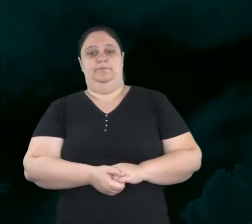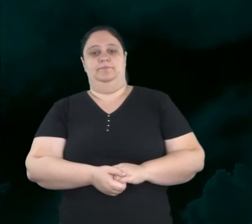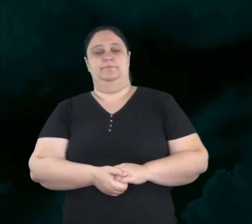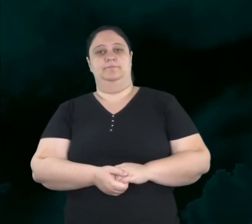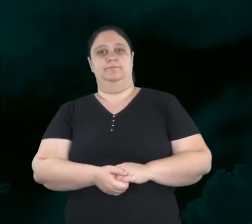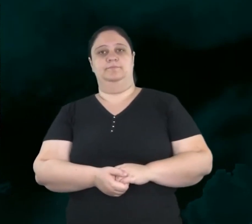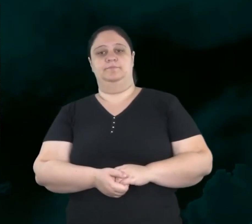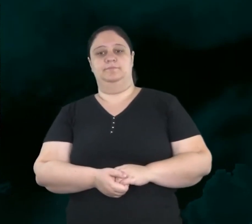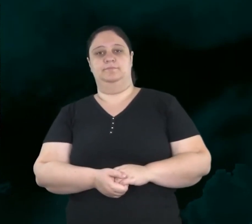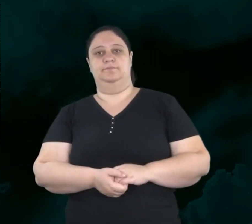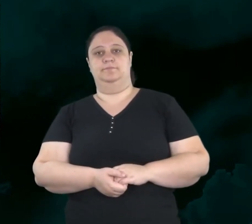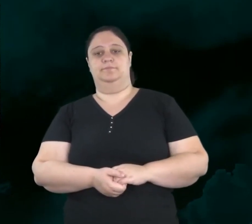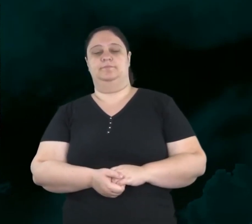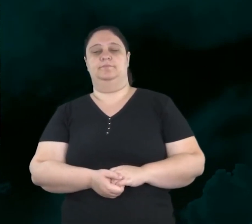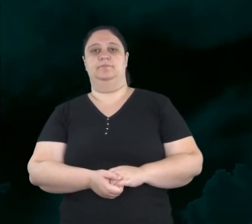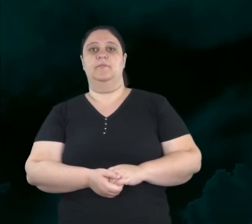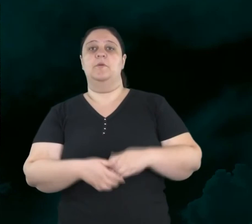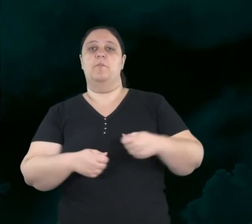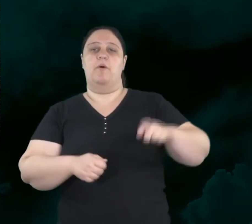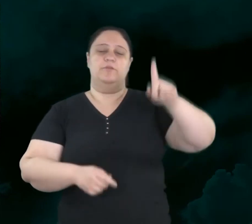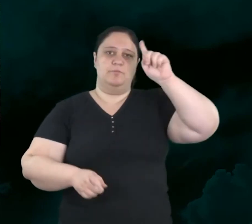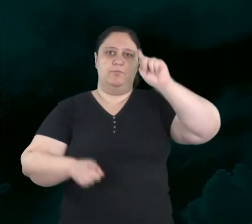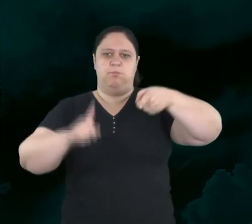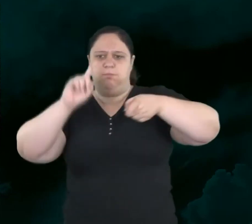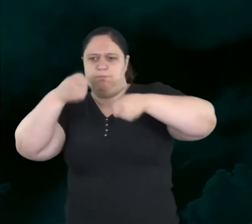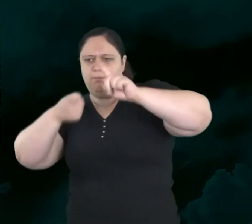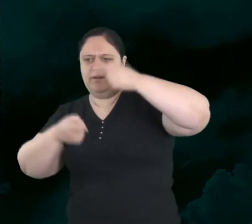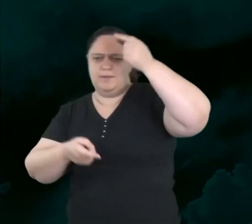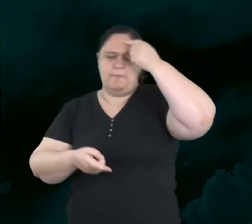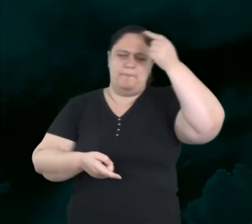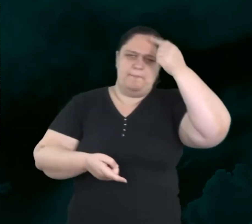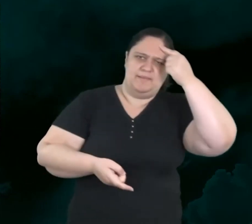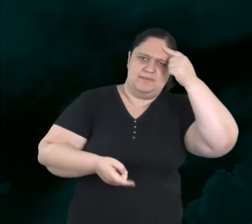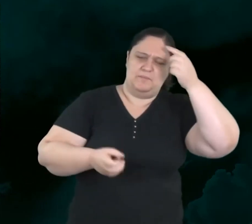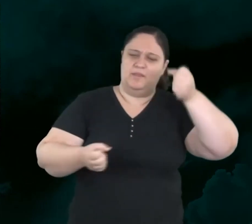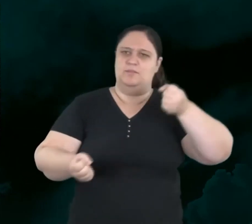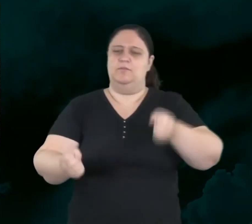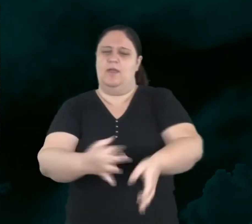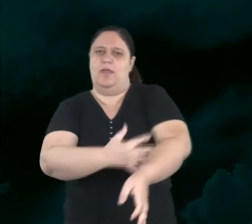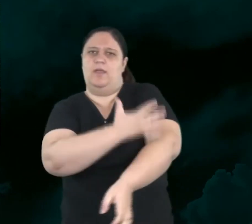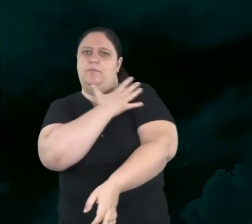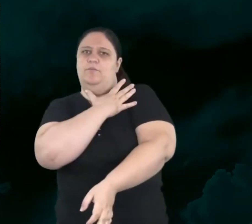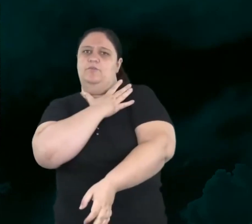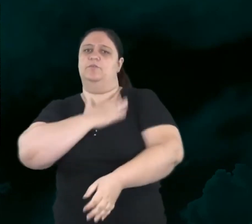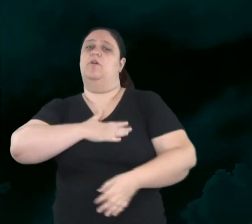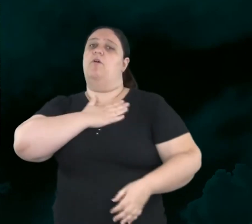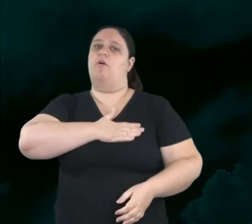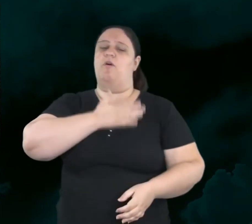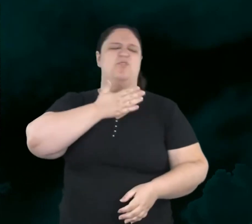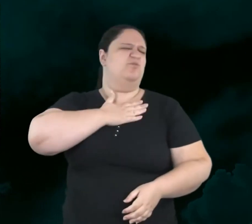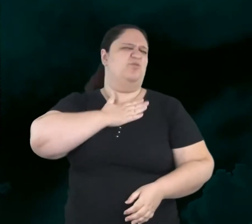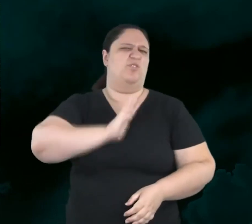mente, Ele mande nos meus pensamentos, que Ele mande na minha emoção, no que eu gosto, no que eu não gosto,